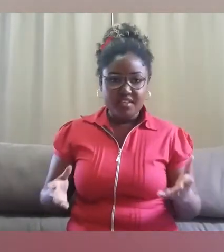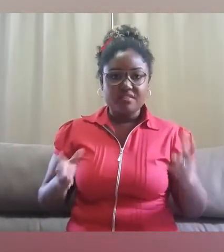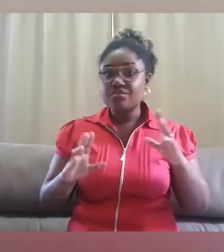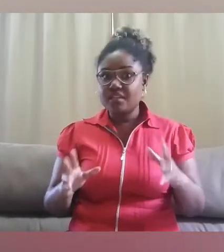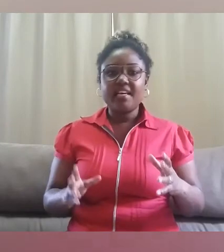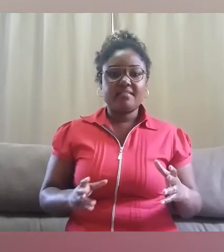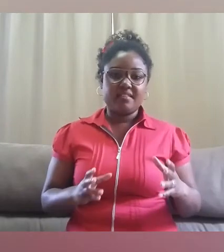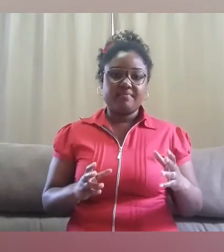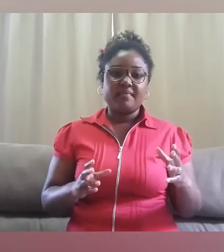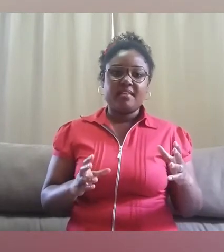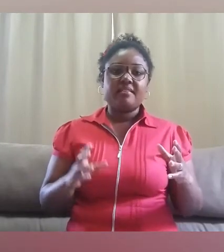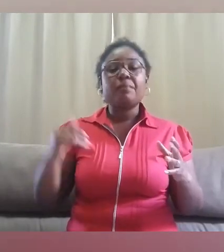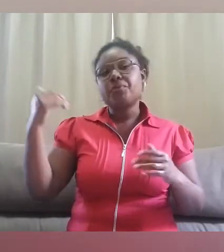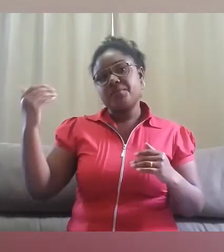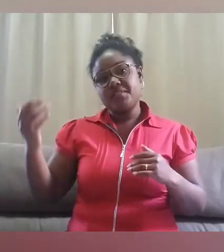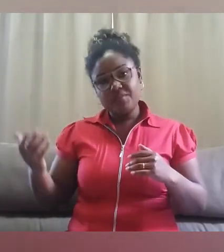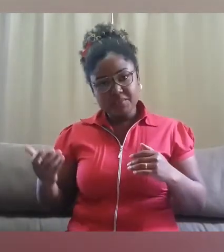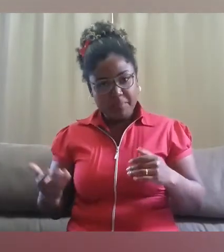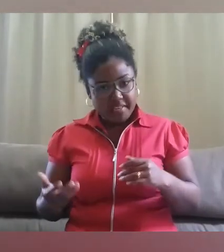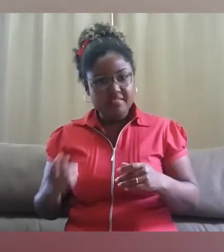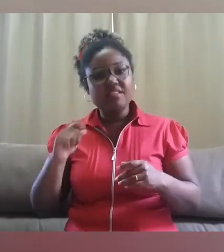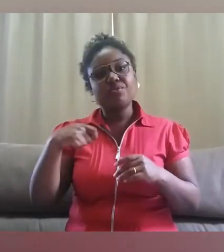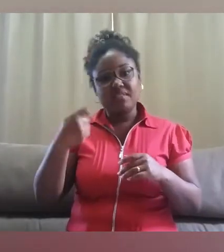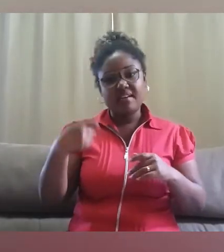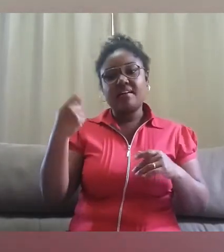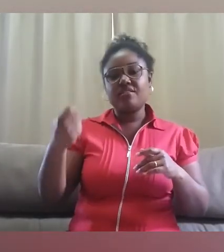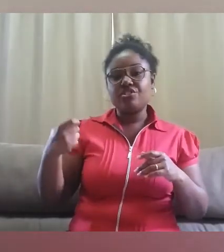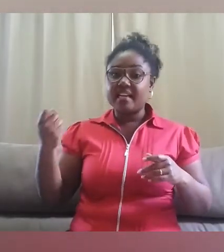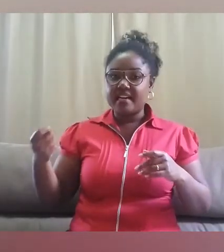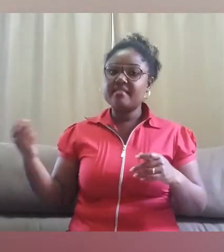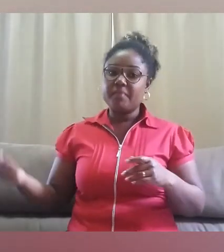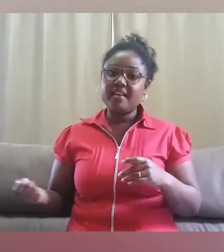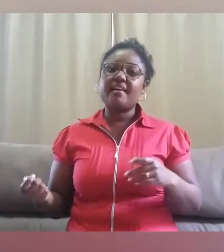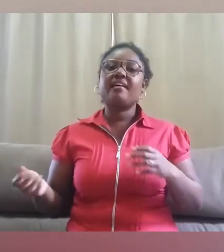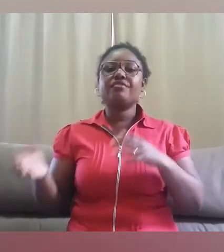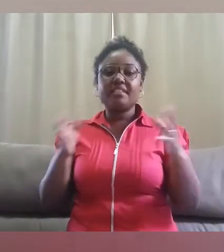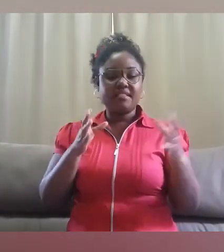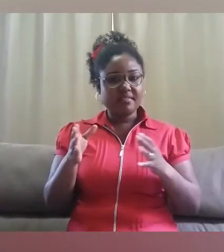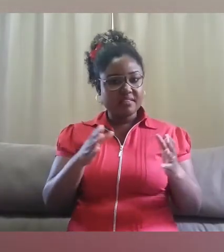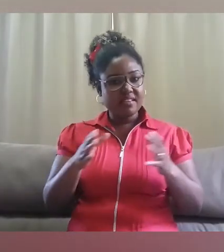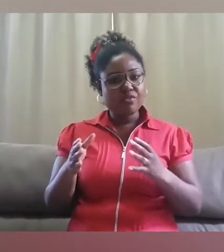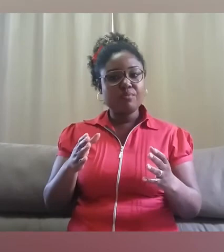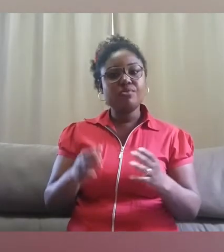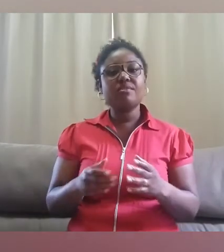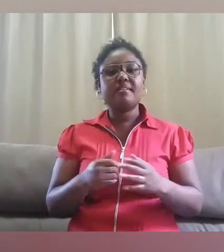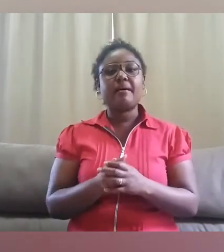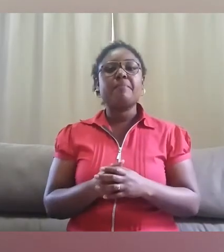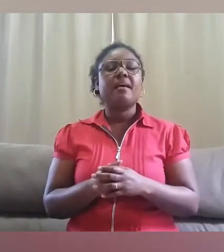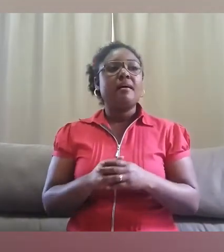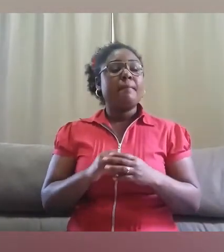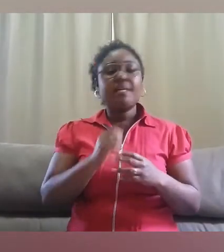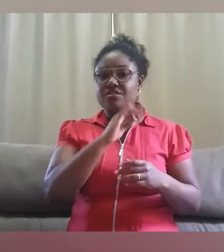vê, soletre. Depois nós vamos aprender o sinal de cada palavra e entender como usar. Mas,